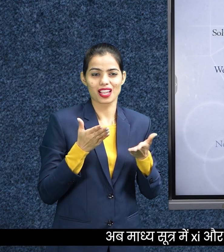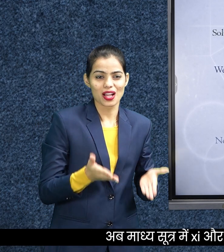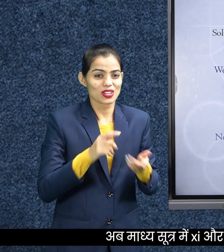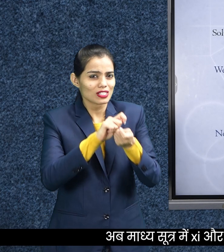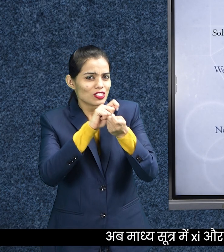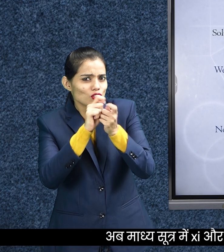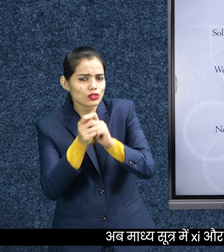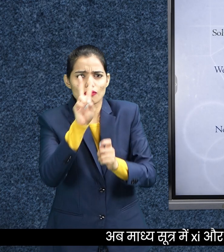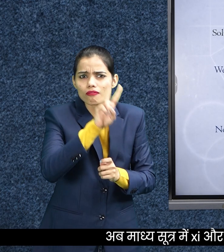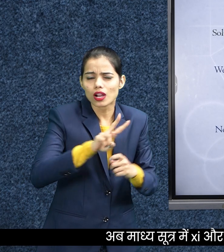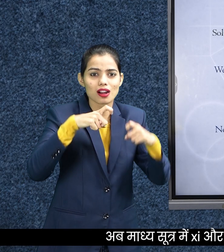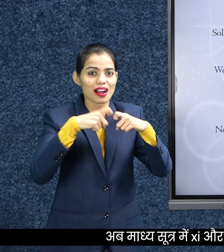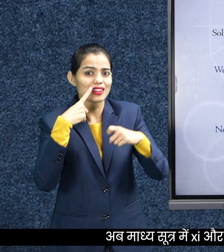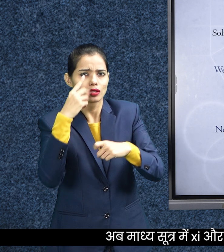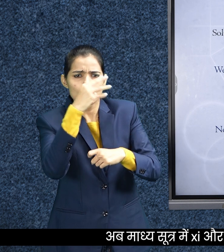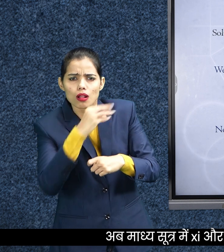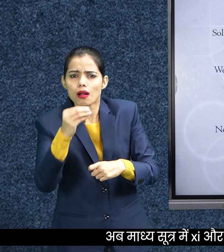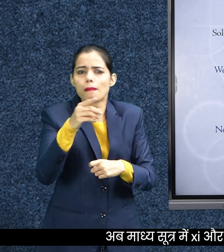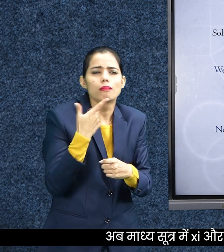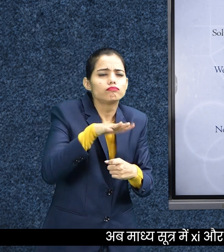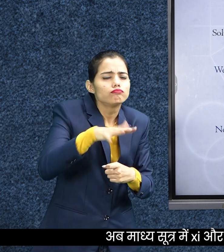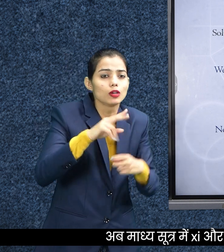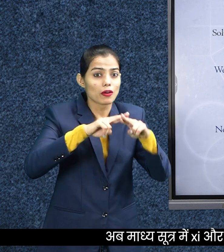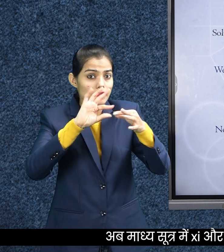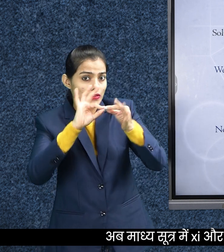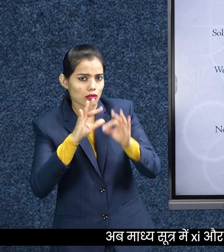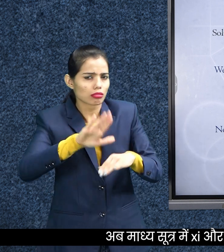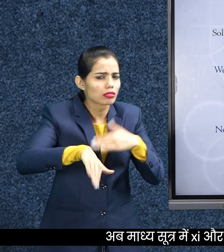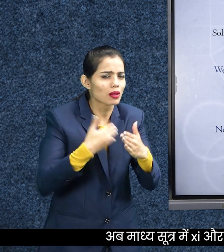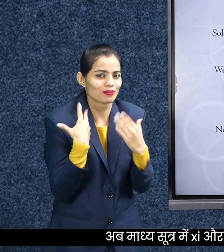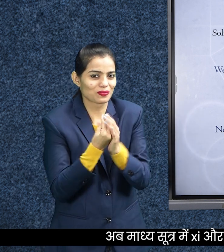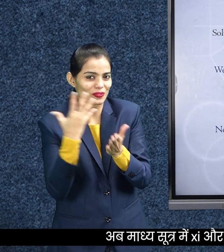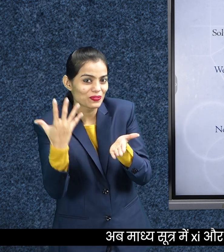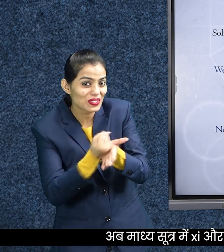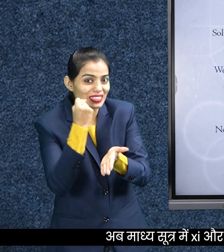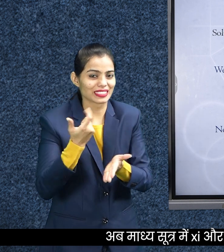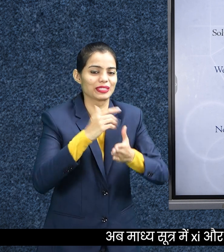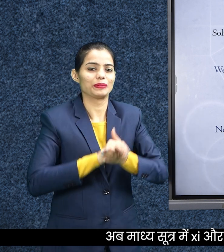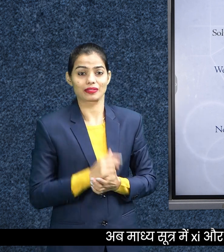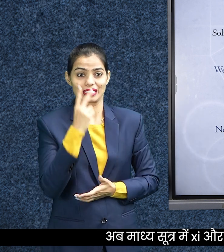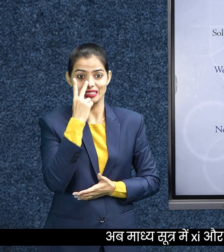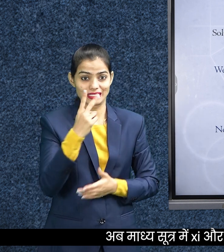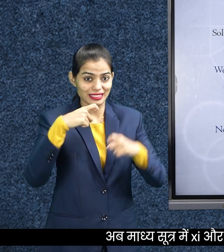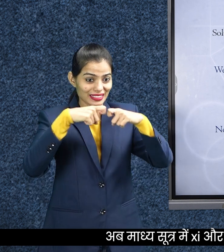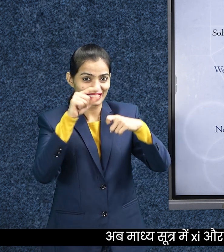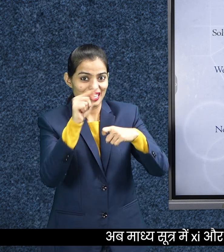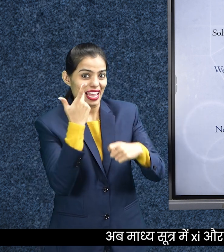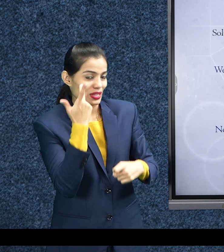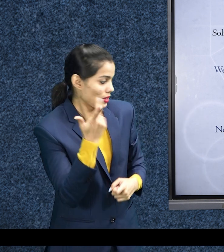अब माध्य सूत्र में x1 और n के मान को प्रतिस्थापित करें तो हमें प्राप्त होता है